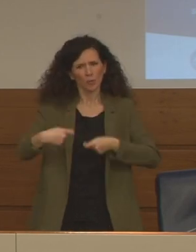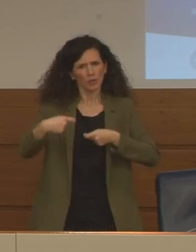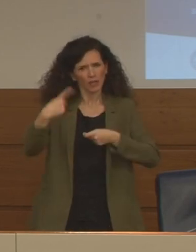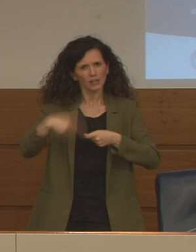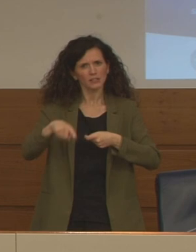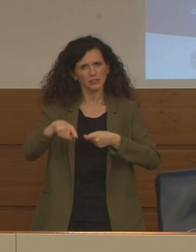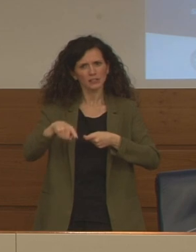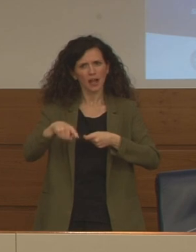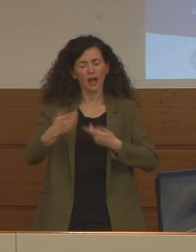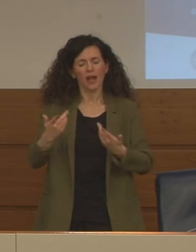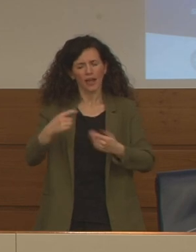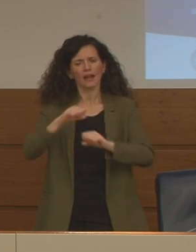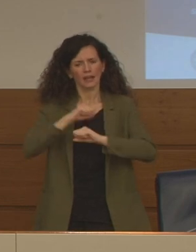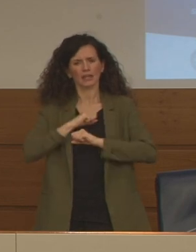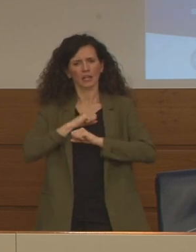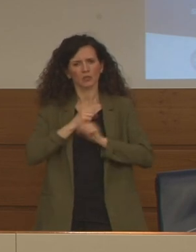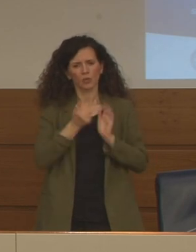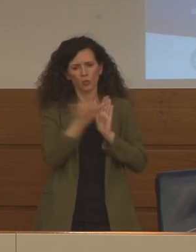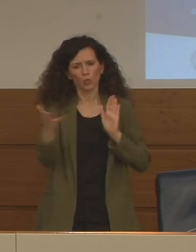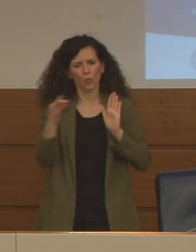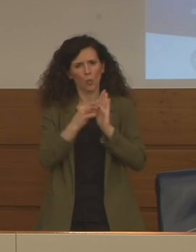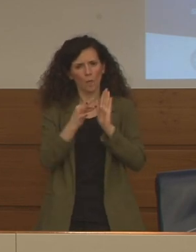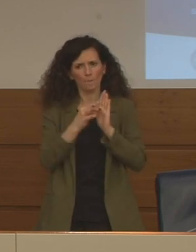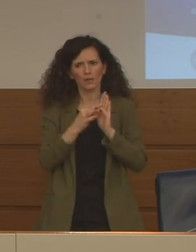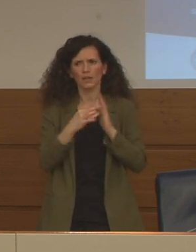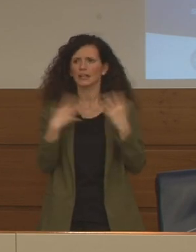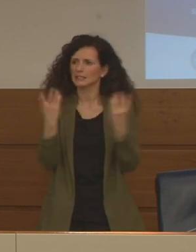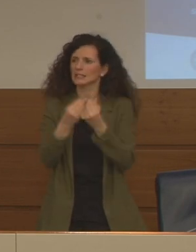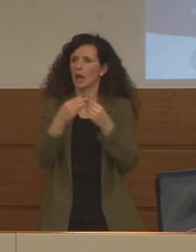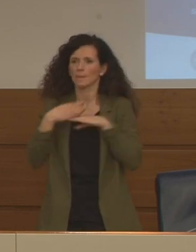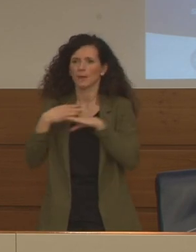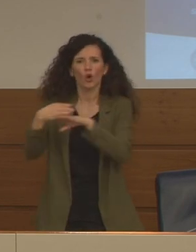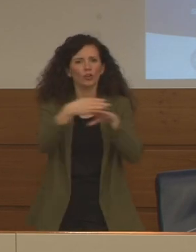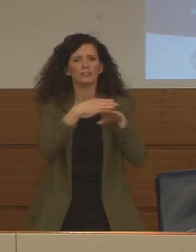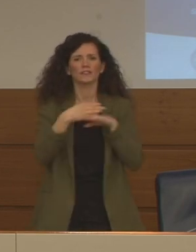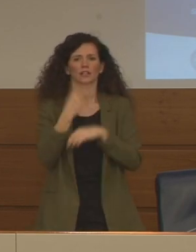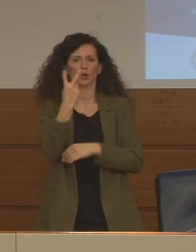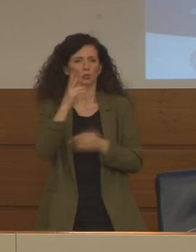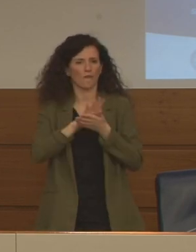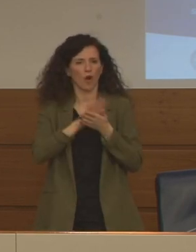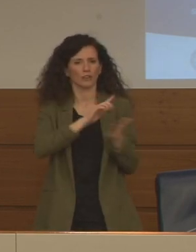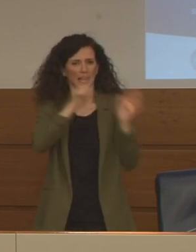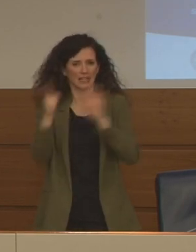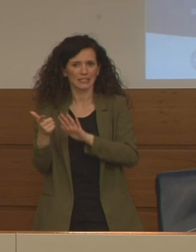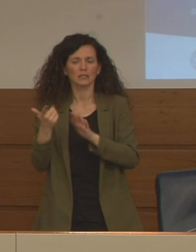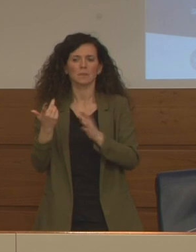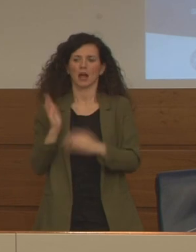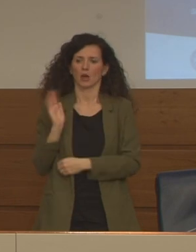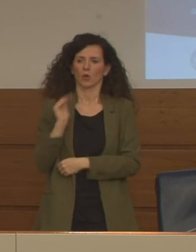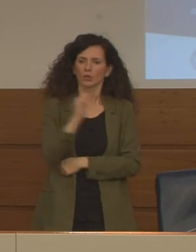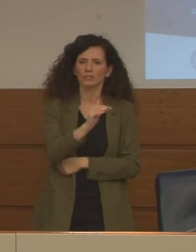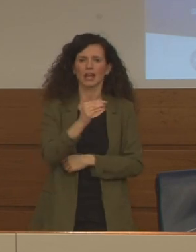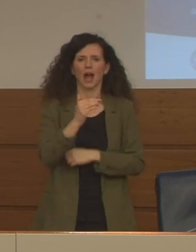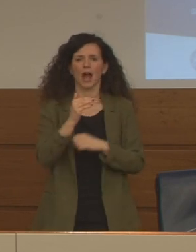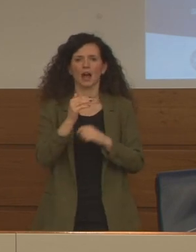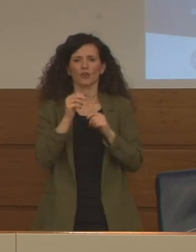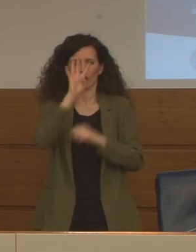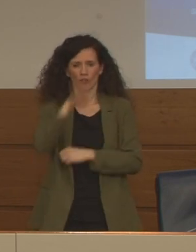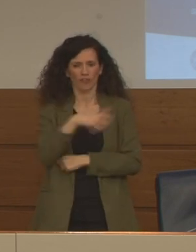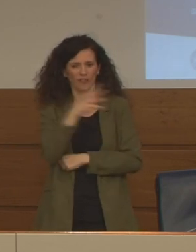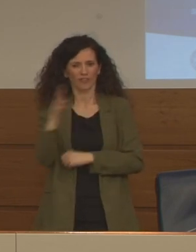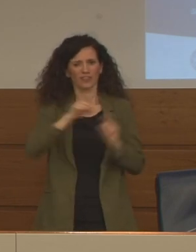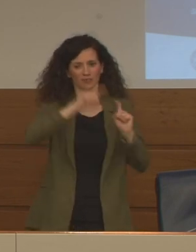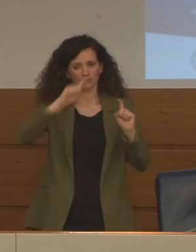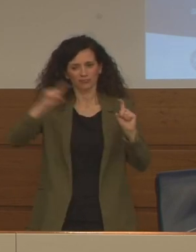credo che anche i numeri che presentiamo e condividiamo due volte alla settimana quotidianamente attraverso l'infografica è quotidianamente